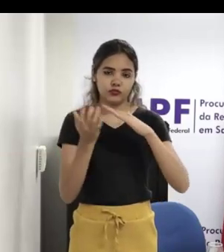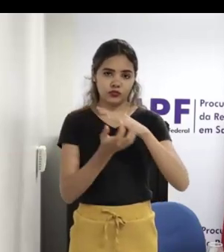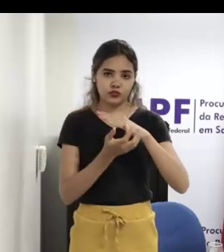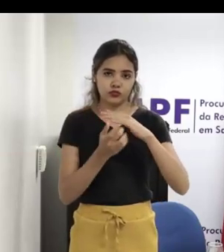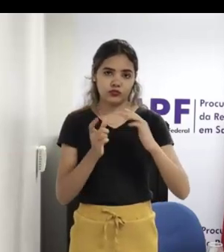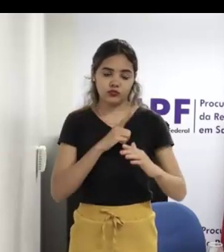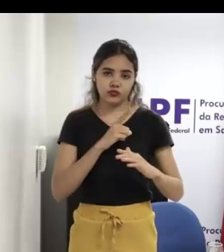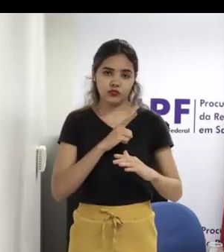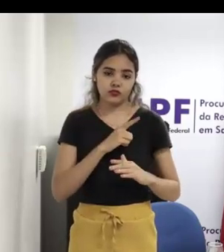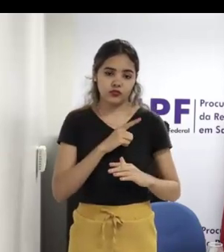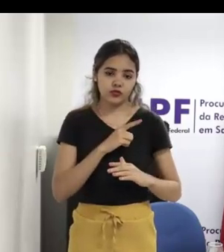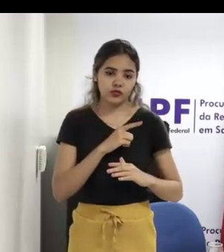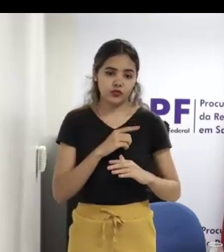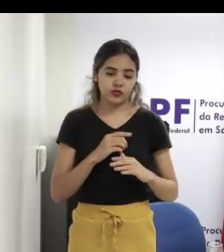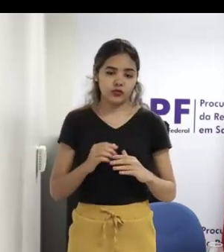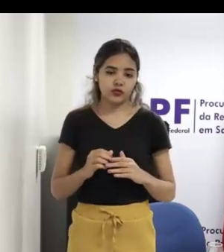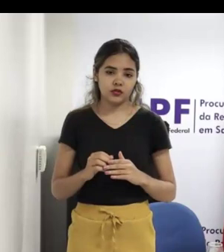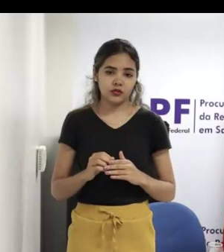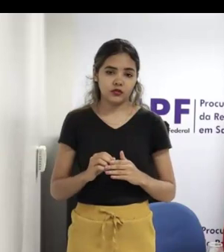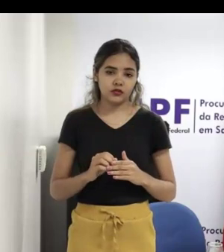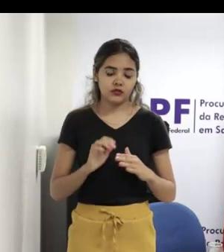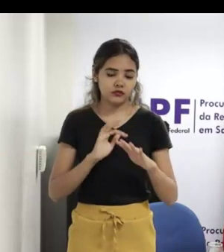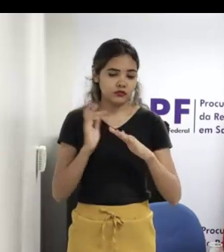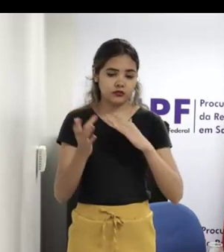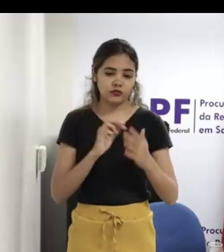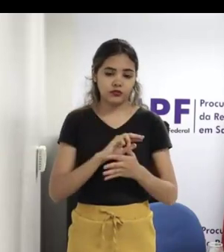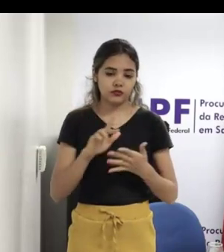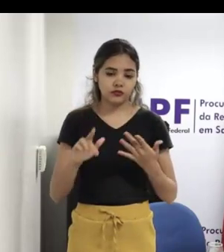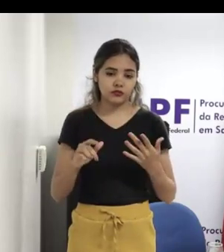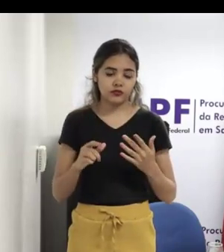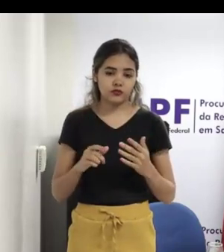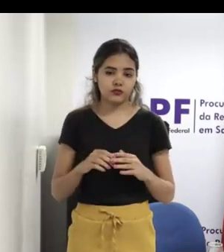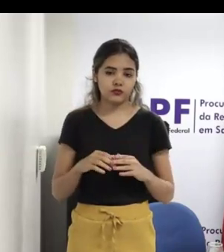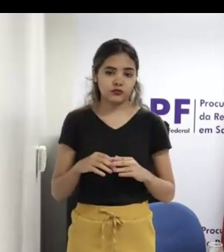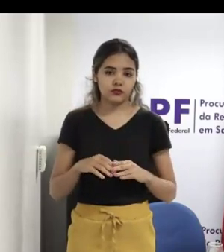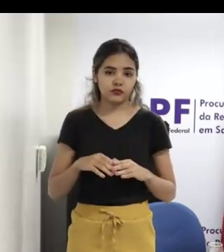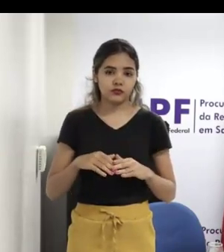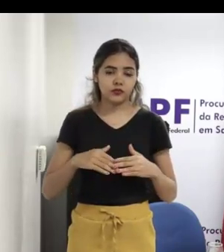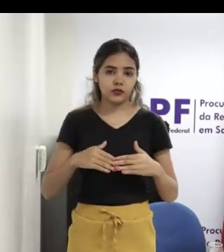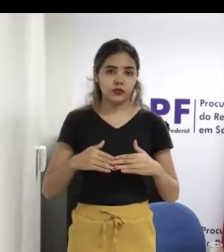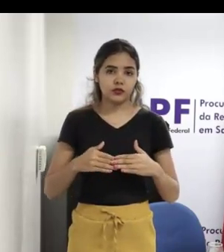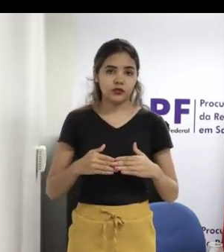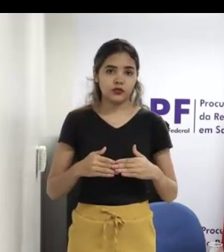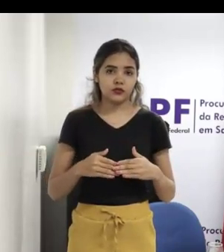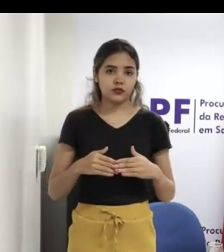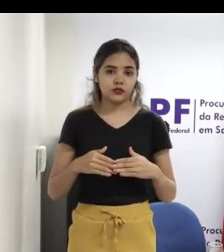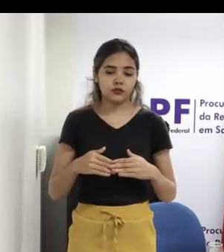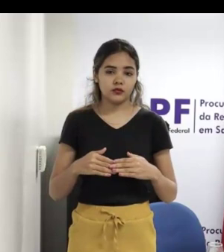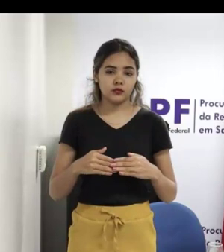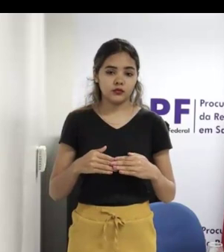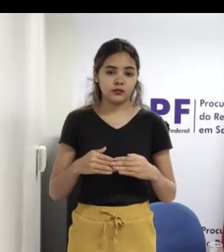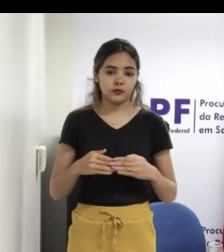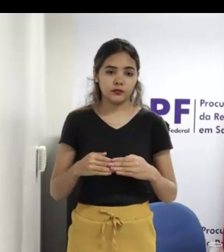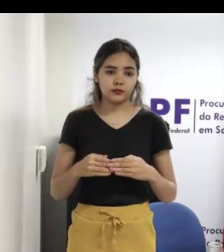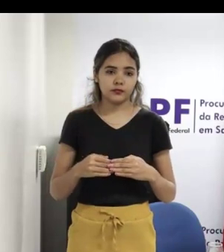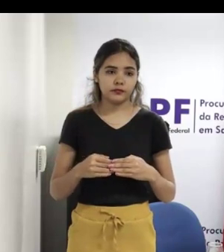Facebook Instagram vai existir uma conta em ele apagando a conta mas existe os